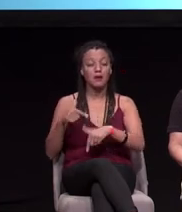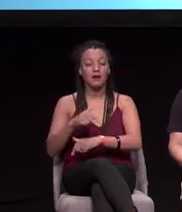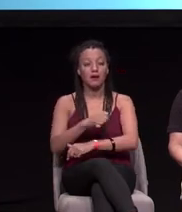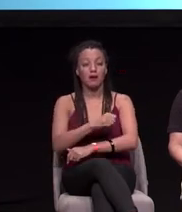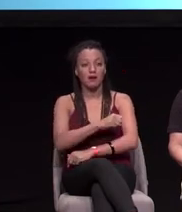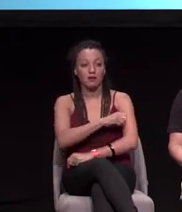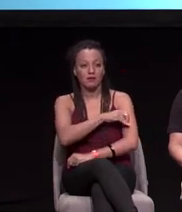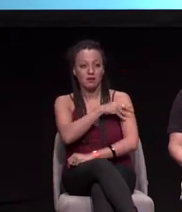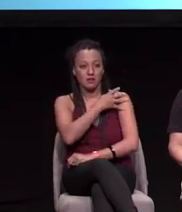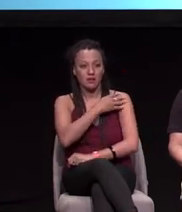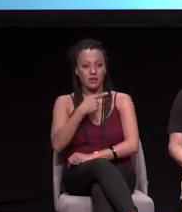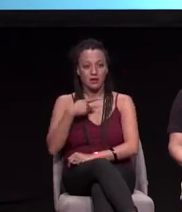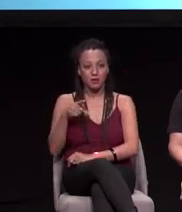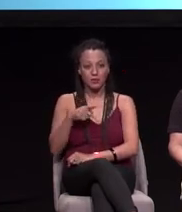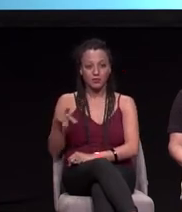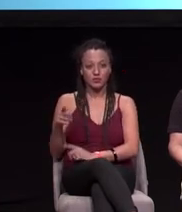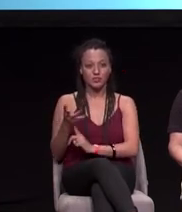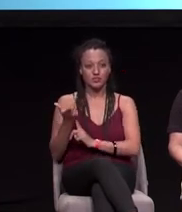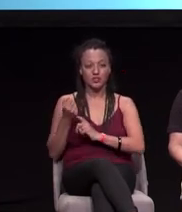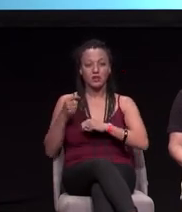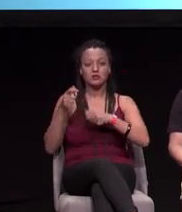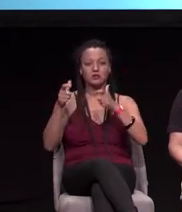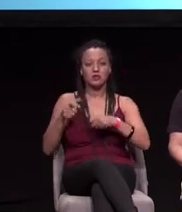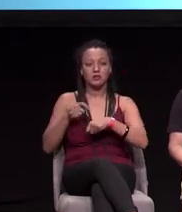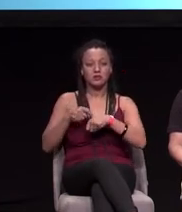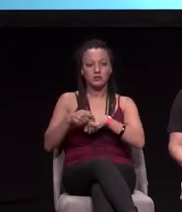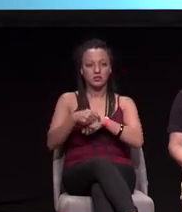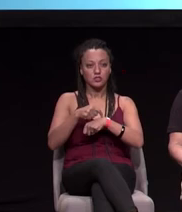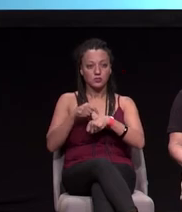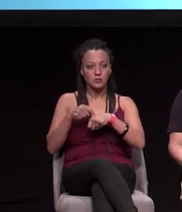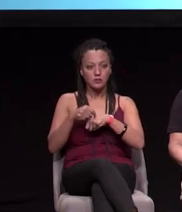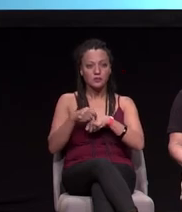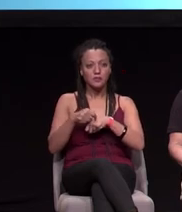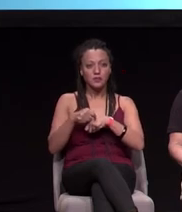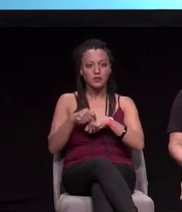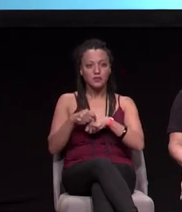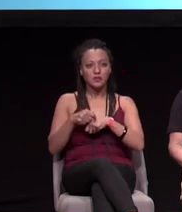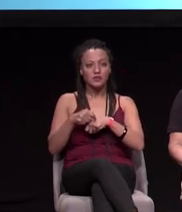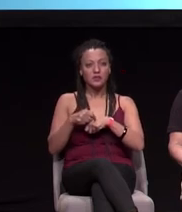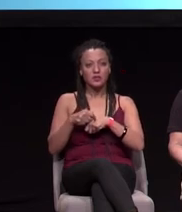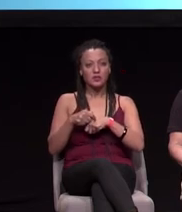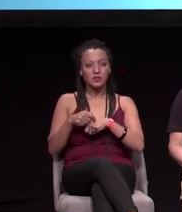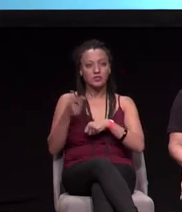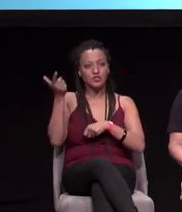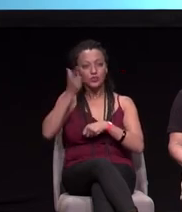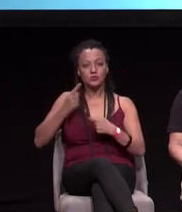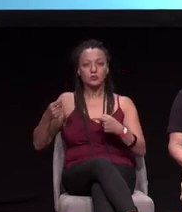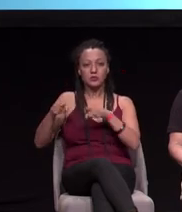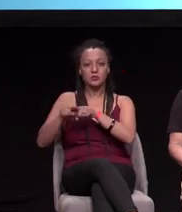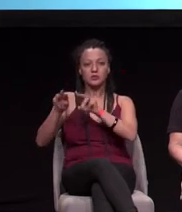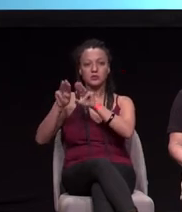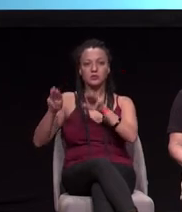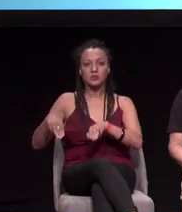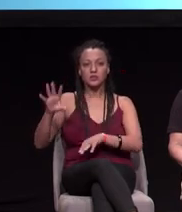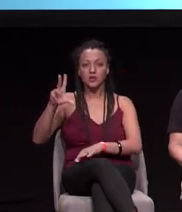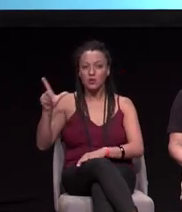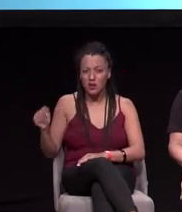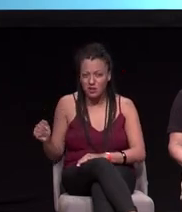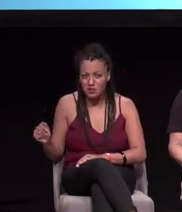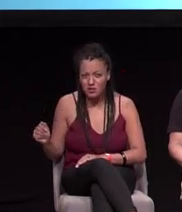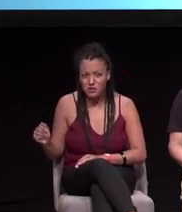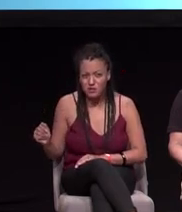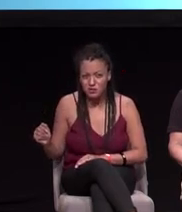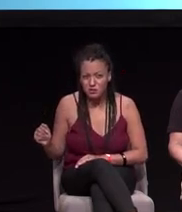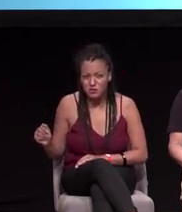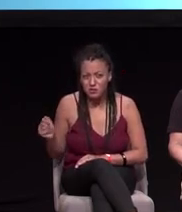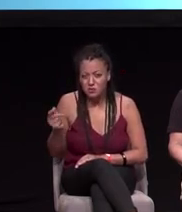eu sou professora de artes em atibaia ea gente conseguiu levar os copos e lá fui eu tenho muita pesquisa minha mas é